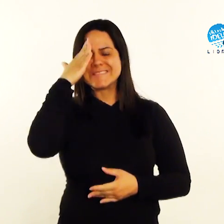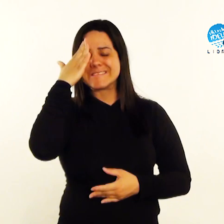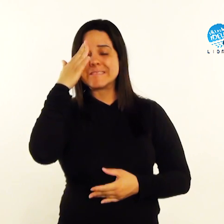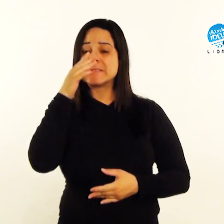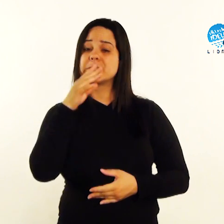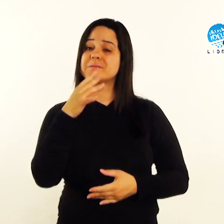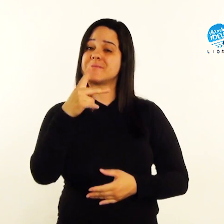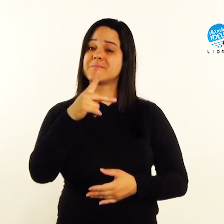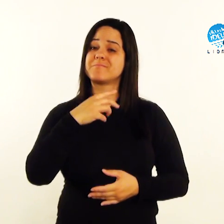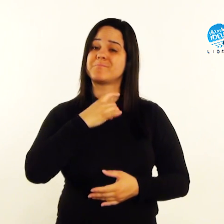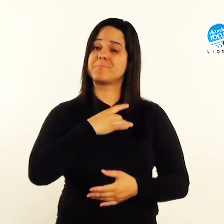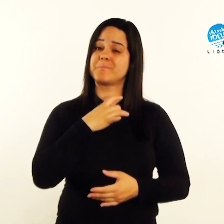teus medos.